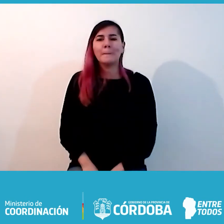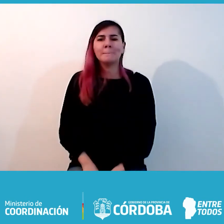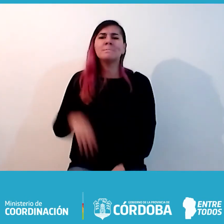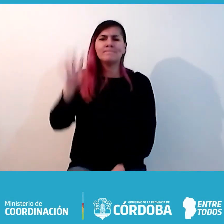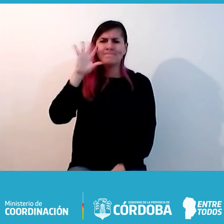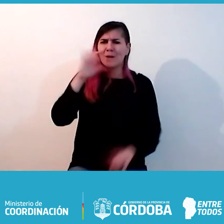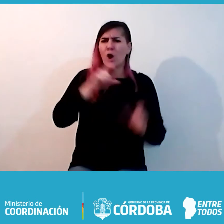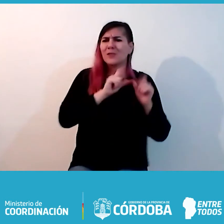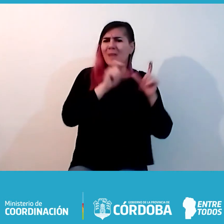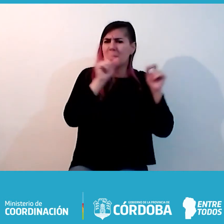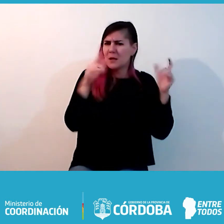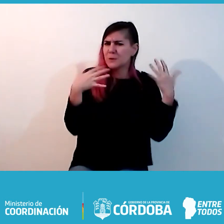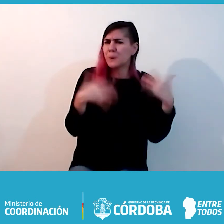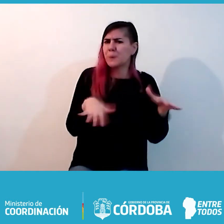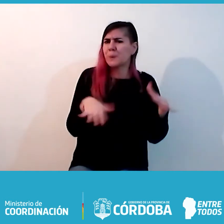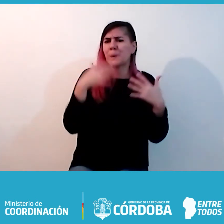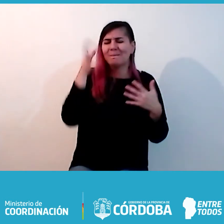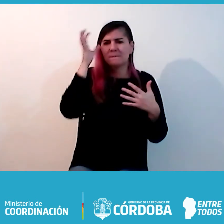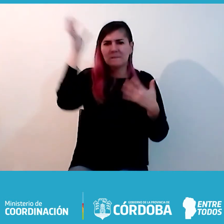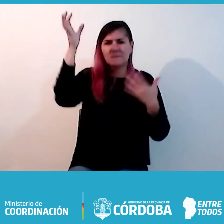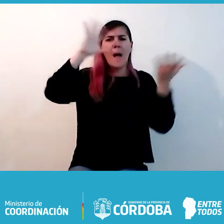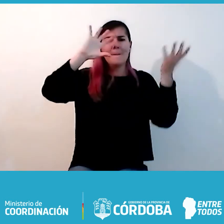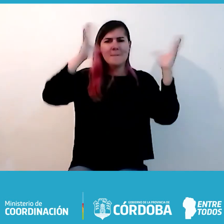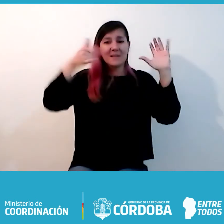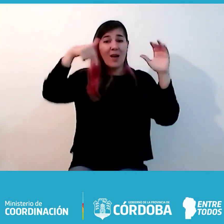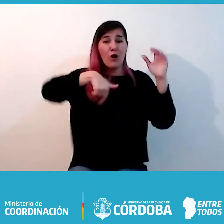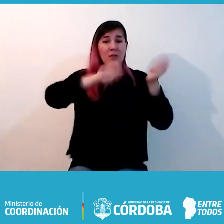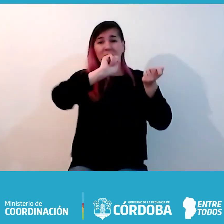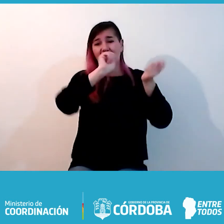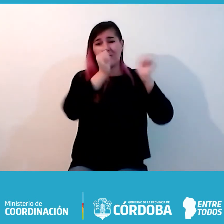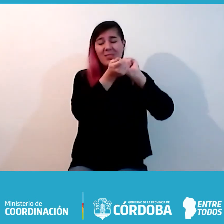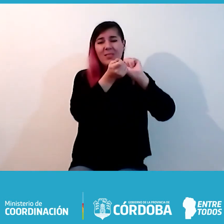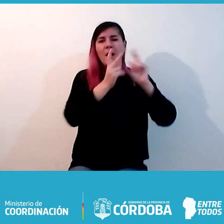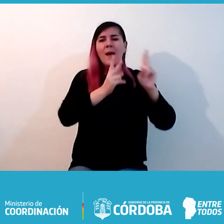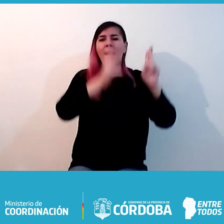la alta contaminación de aquel ambiente hoy transformado por countries.